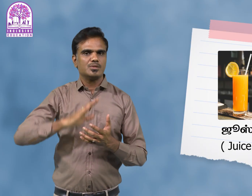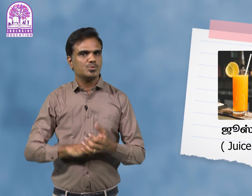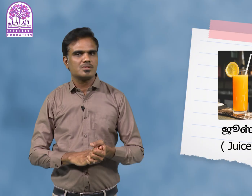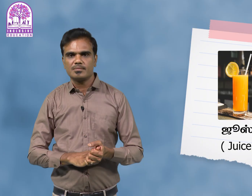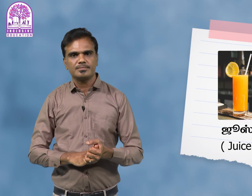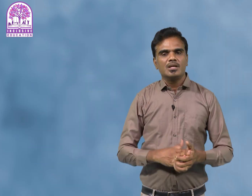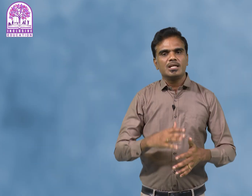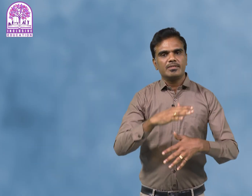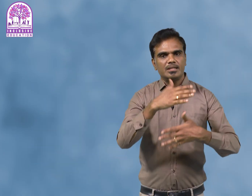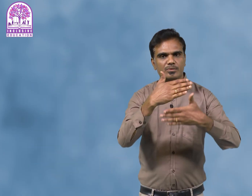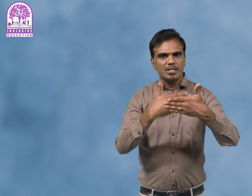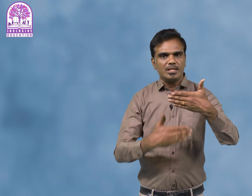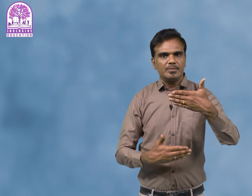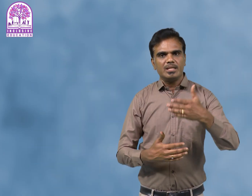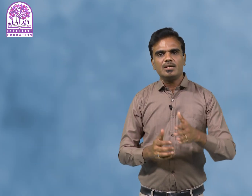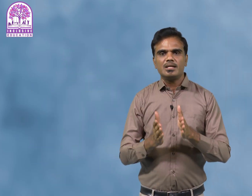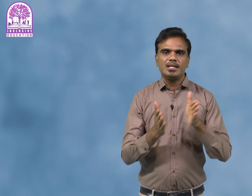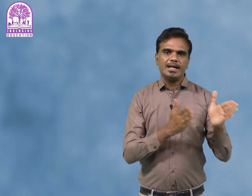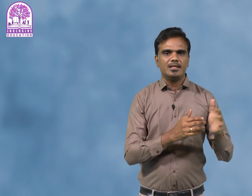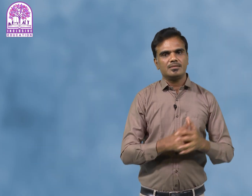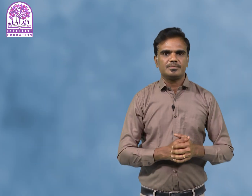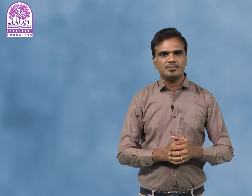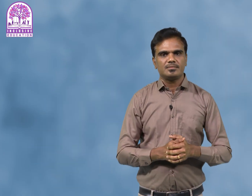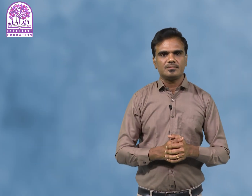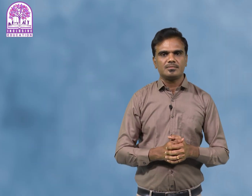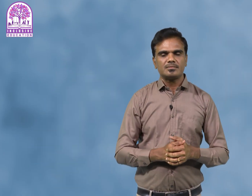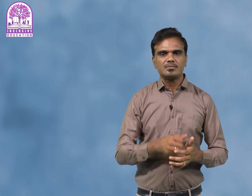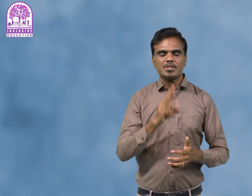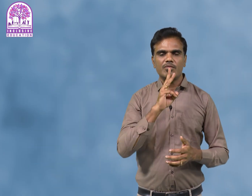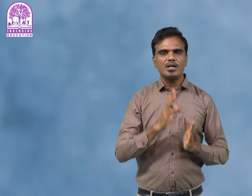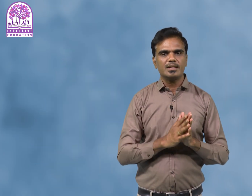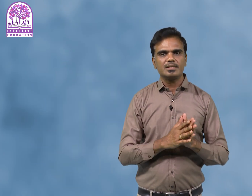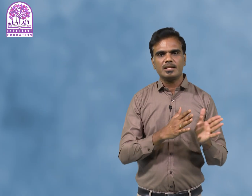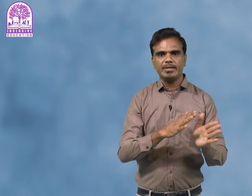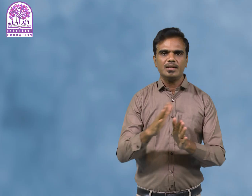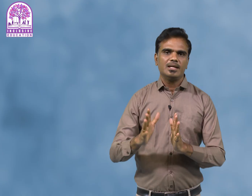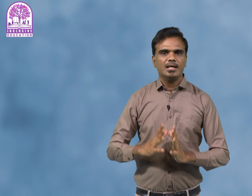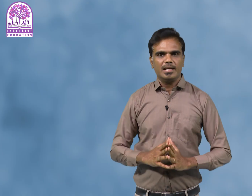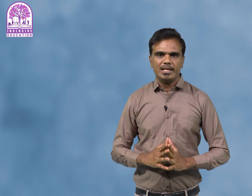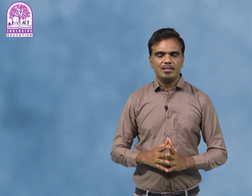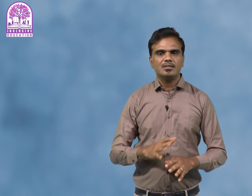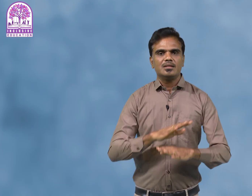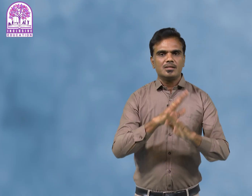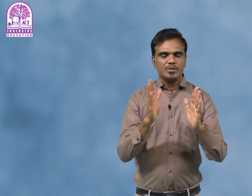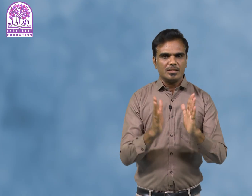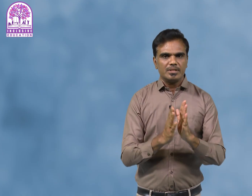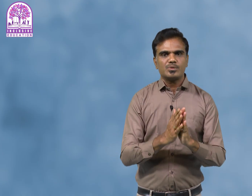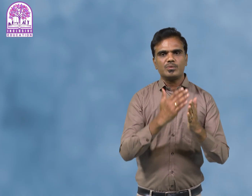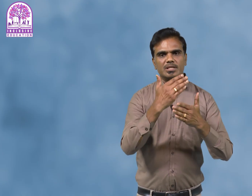ஜூஸ் இதெல்லாம் சொன்னது இல்லை அப்படின்னா இதெல்லாம் ஆடட். வாட்டரு இதெல்லாமே ஆடட். ஸோ இதுவெல்லாம் சொல்லிக் கொடுத்த